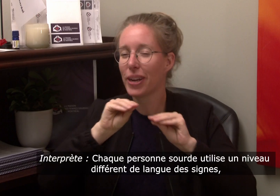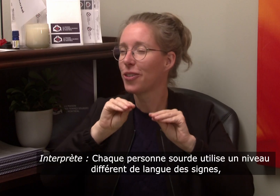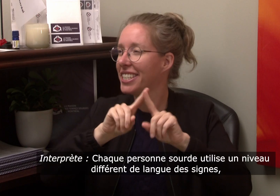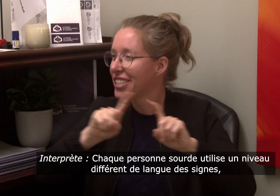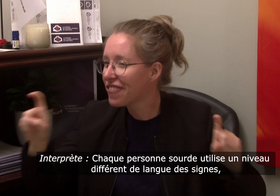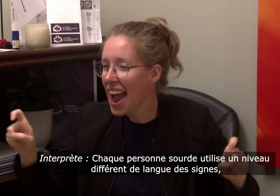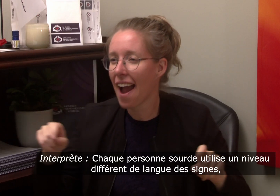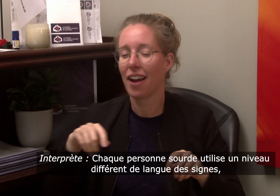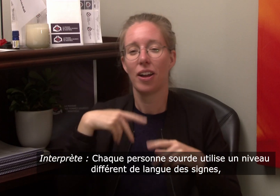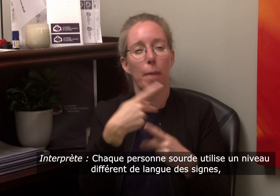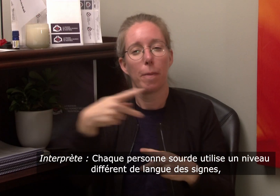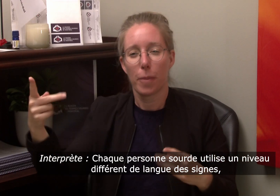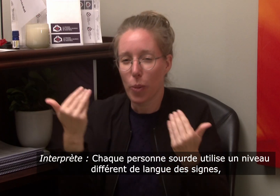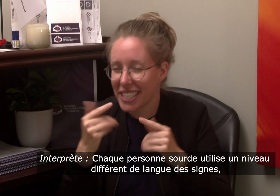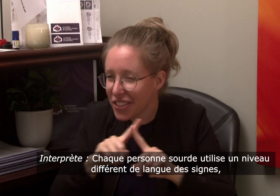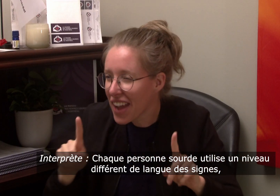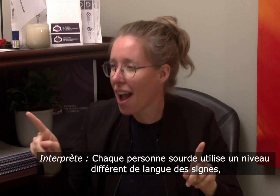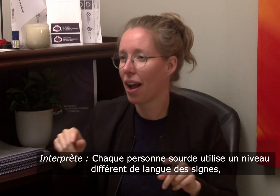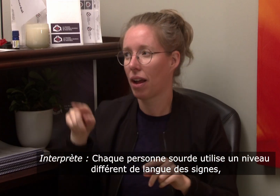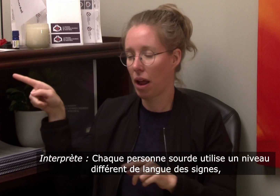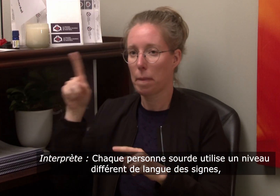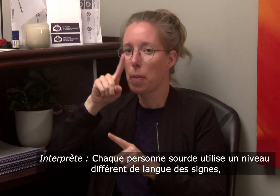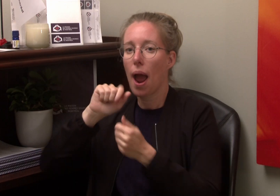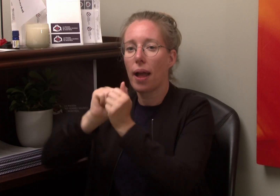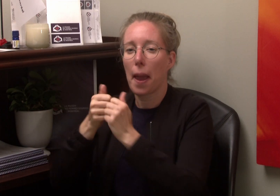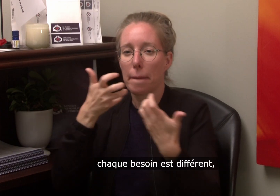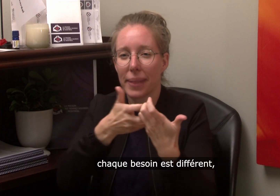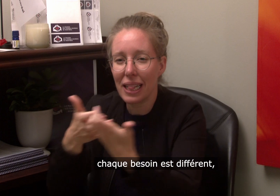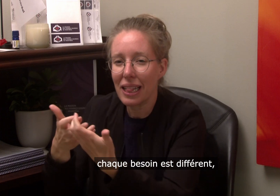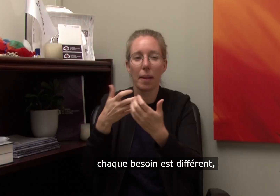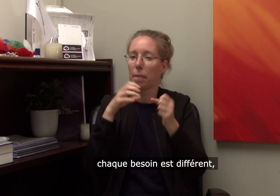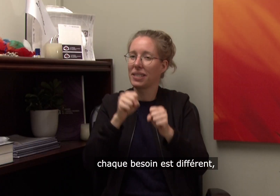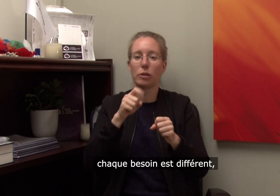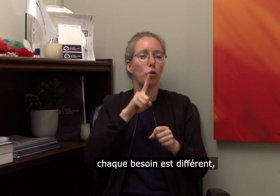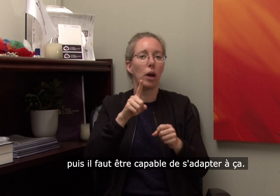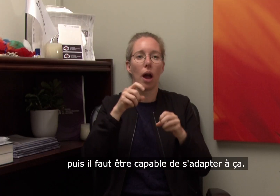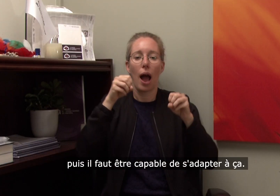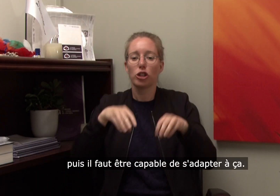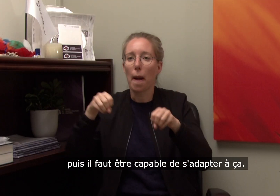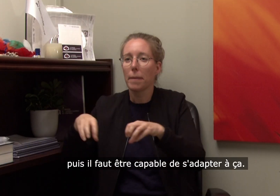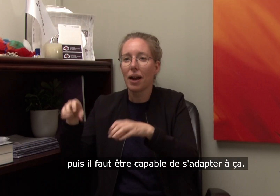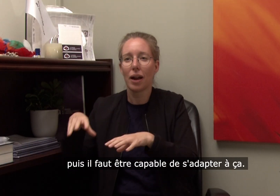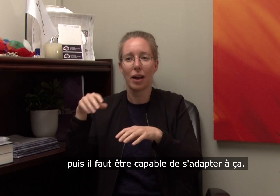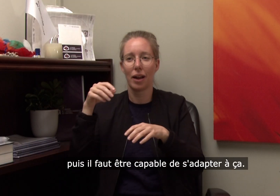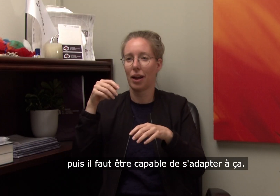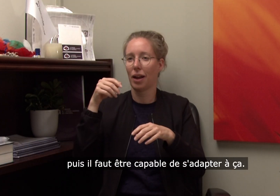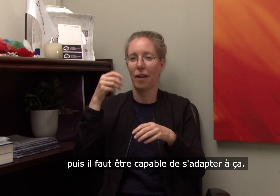Chaque personne sourde utilise un niveau différent de langue de signes. Chaque besoin est différent, puis il faut être capable de s'adapter à ça.